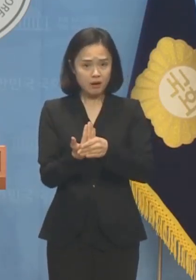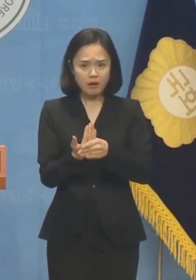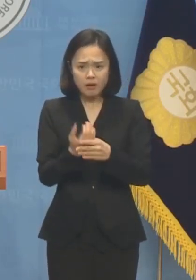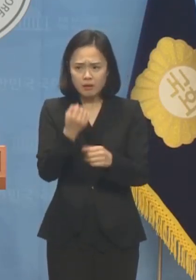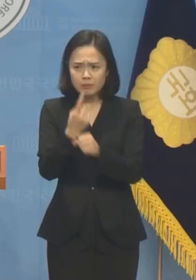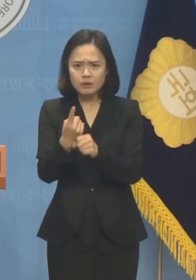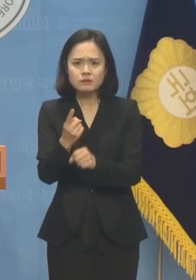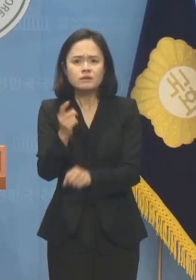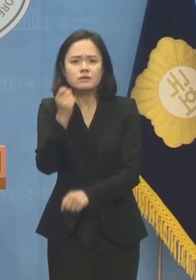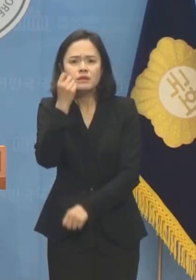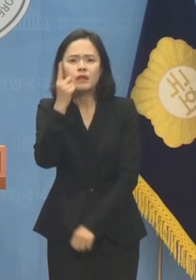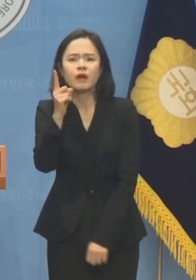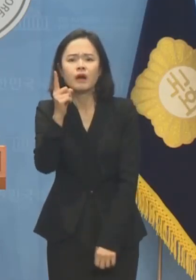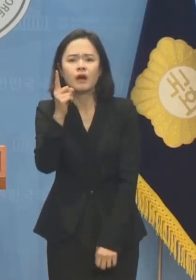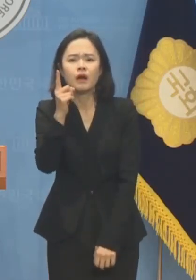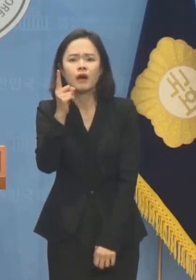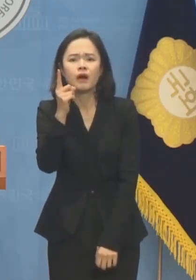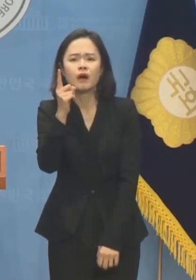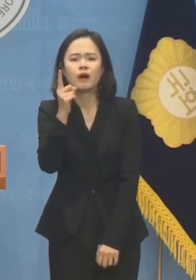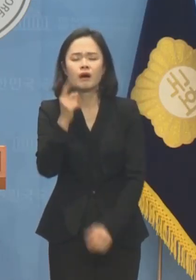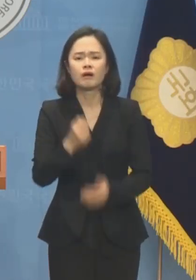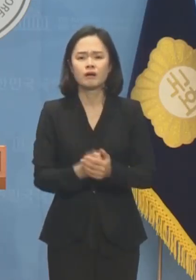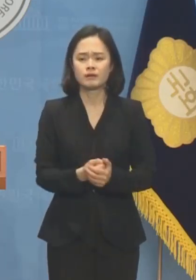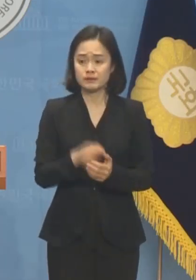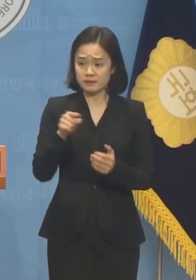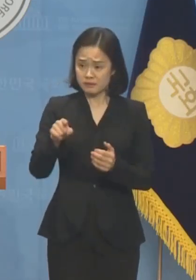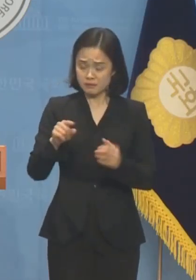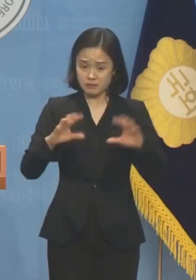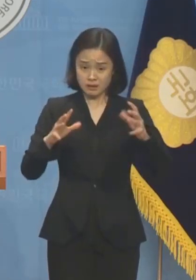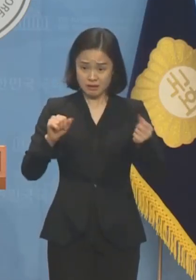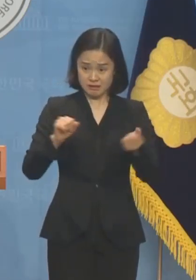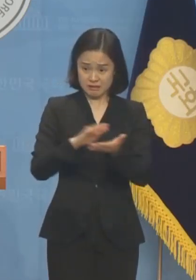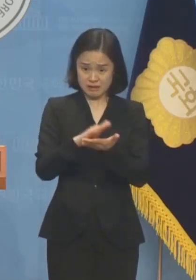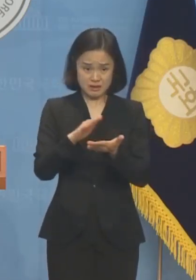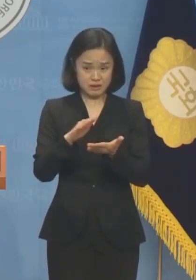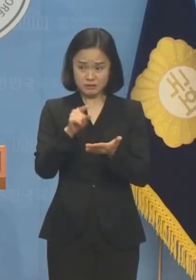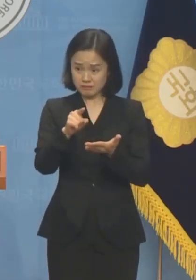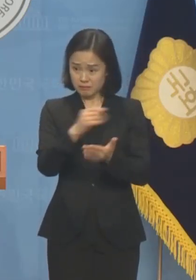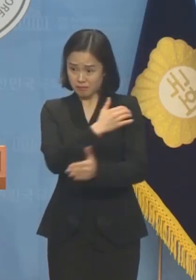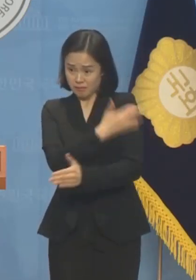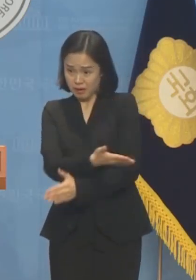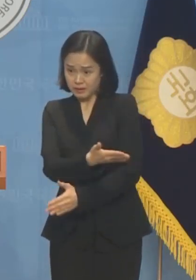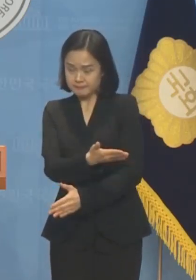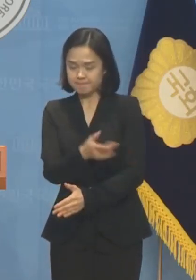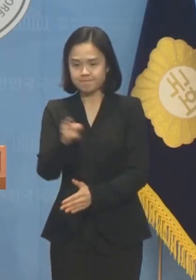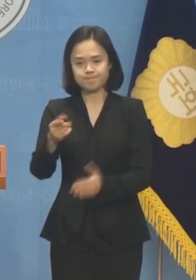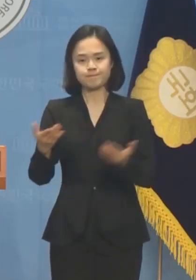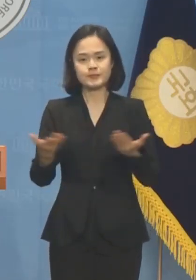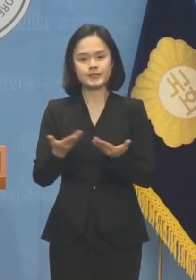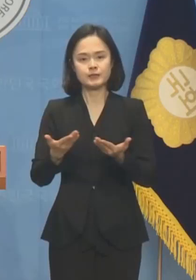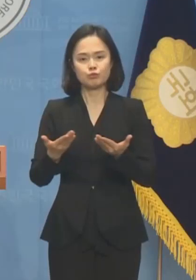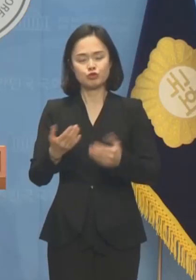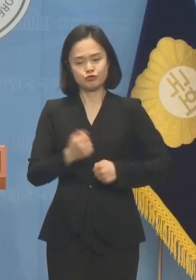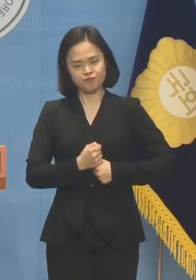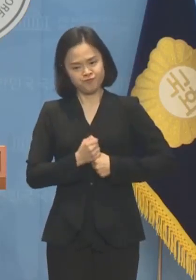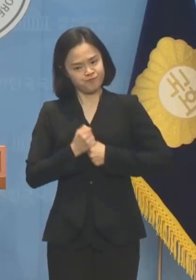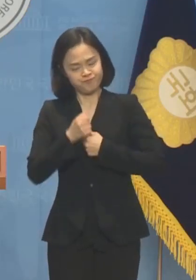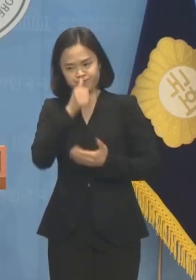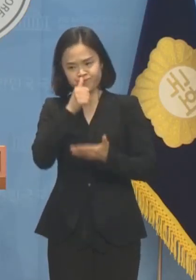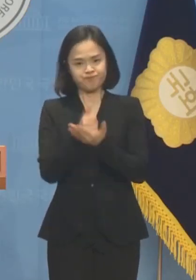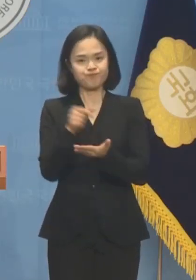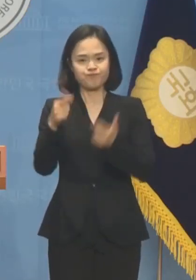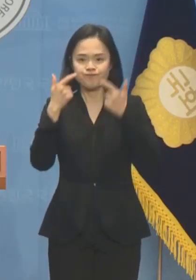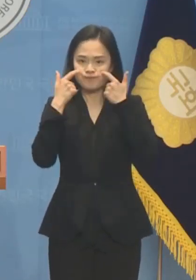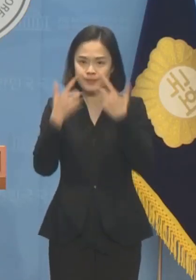혼란을 방치하는 것은 직무유기입니다. 최상목 대행은 경호처가 윤석열 체포에 협조할 수 있도록